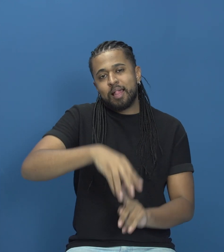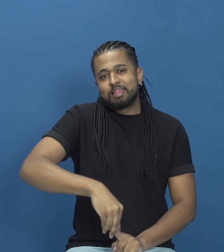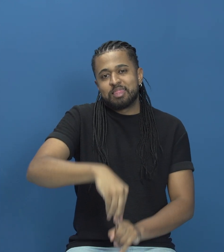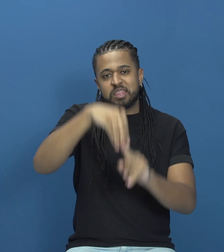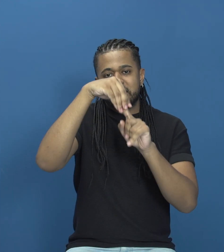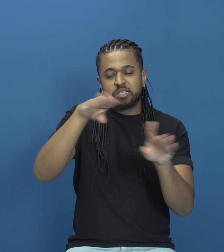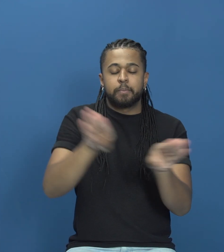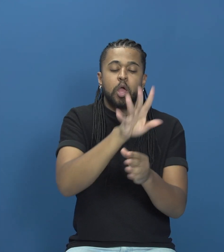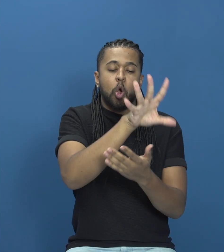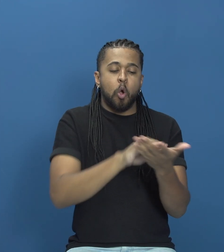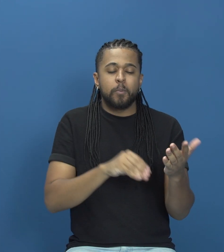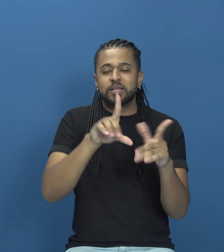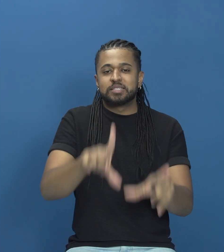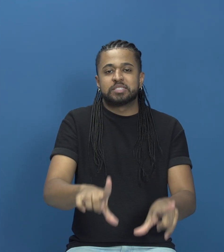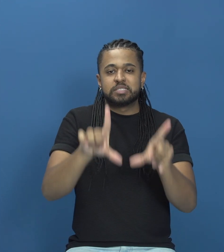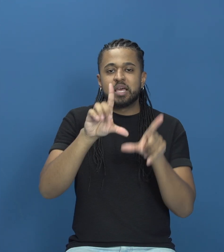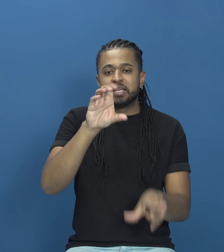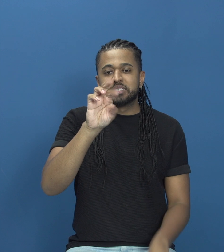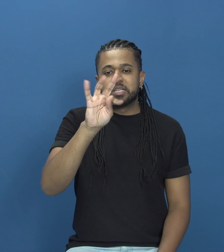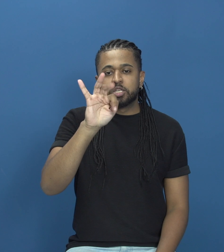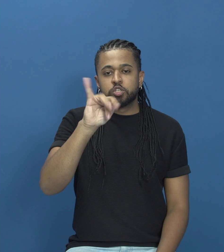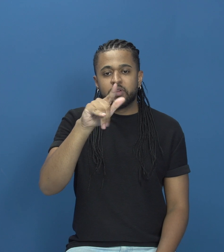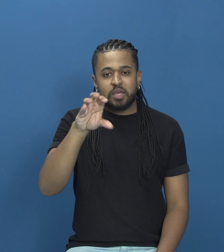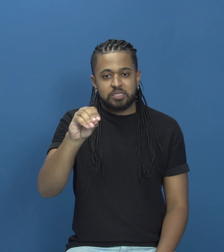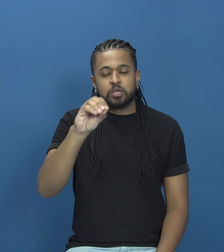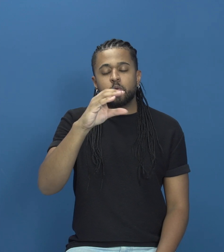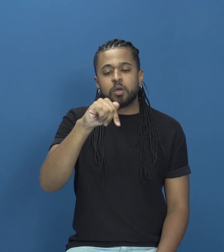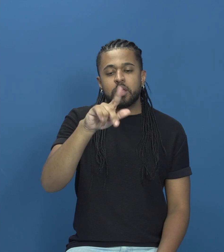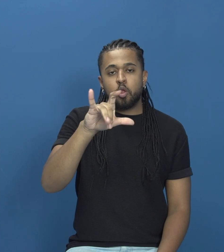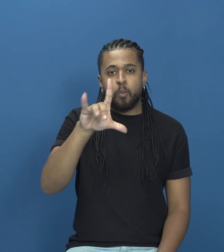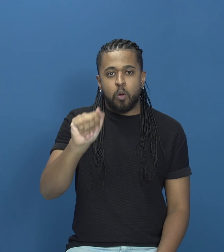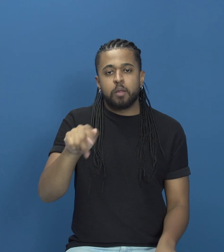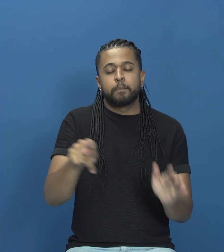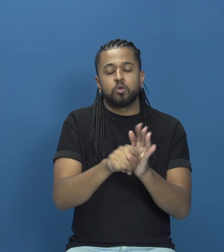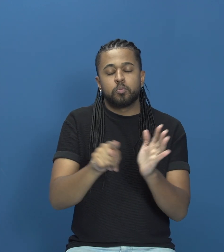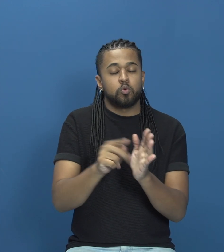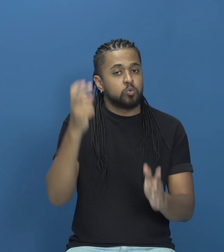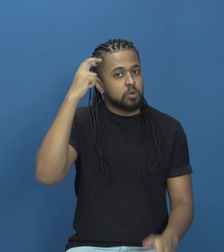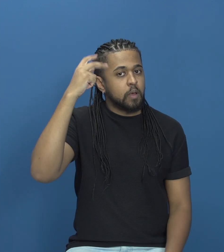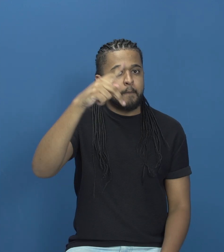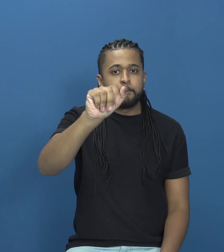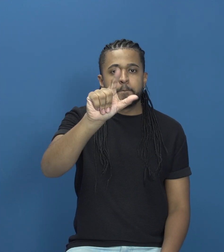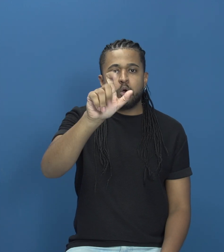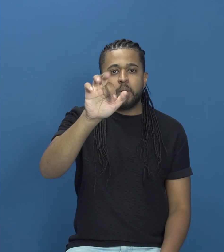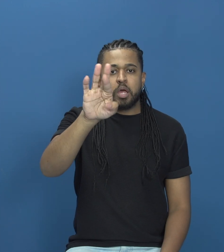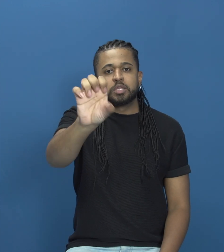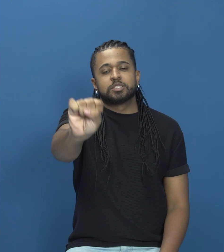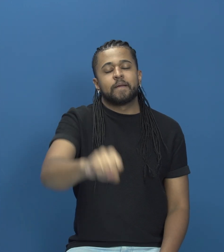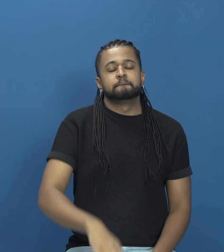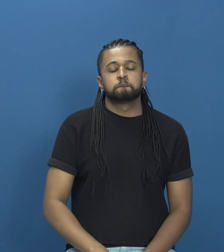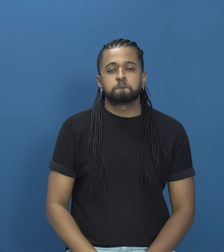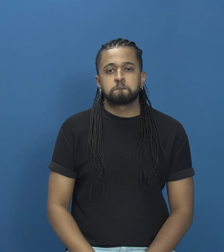lideranças e cópia da certificação quilombola expedida pela Fundação Cultural Palmares.